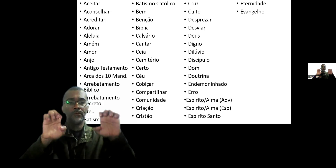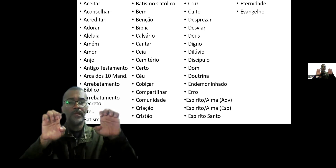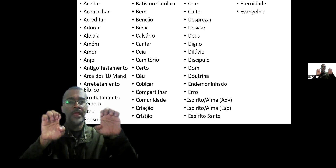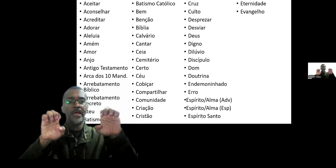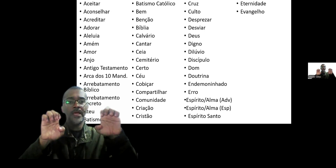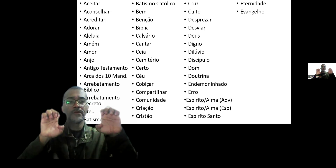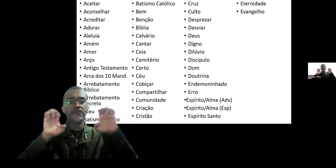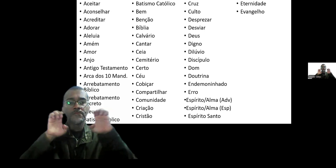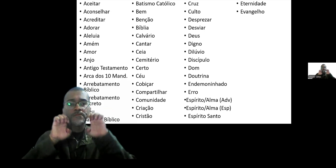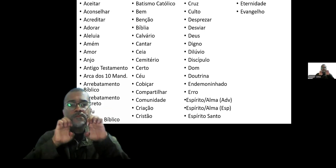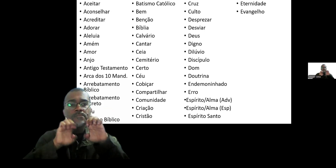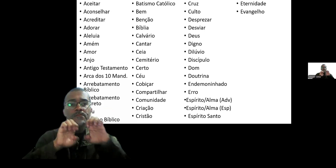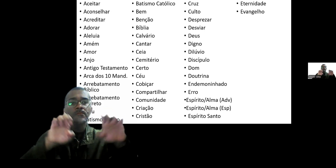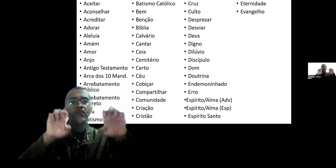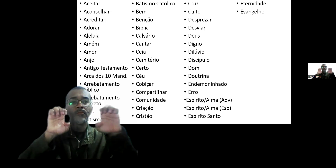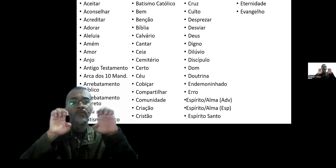Evangelho e